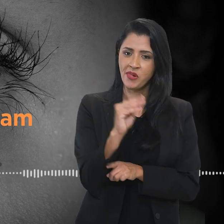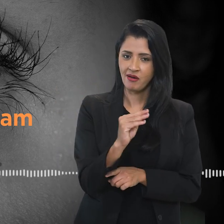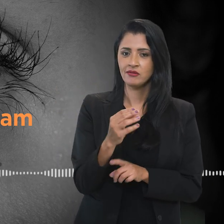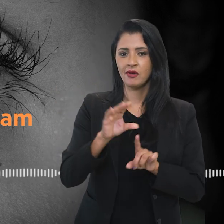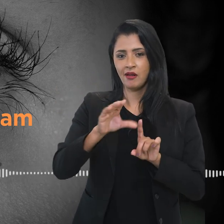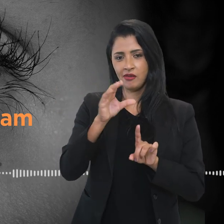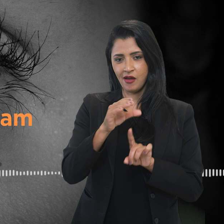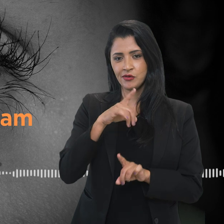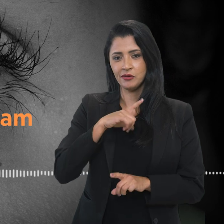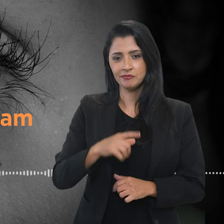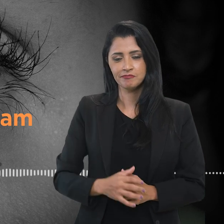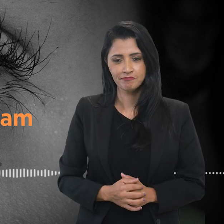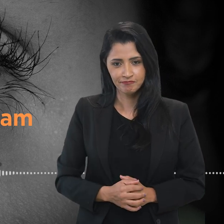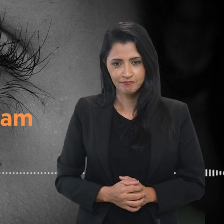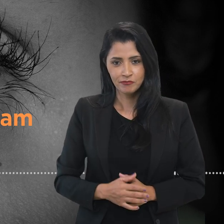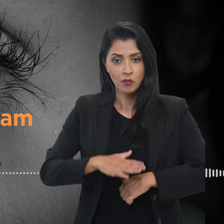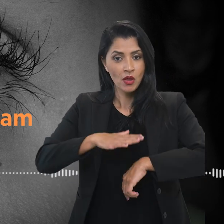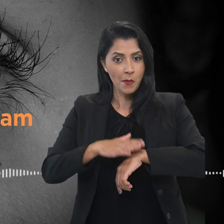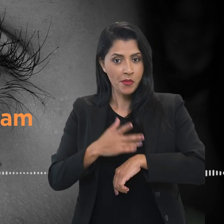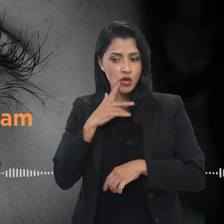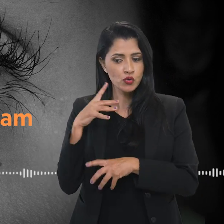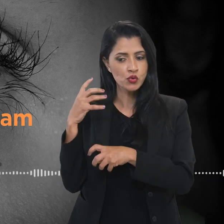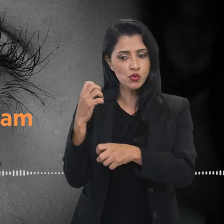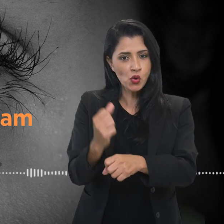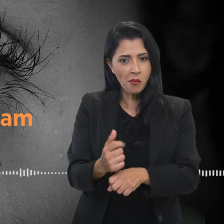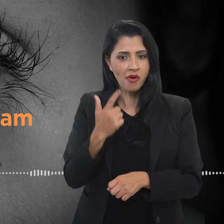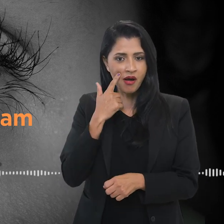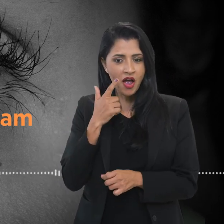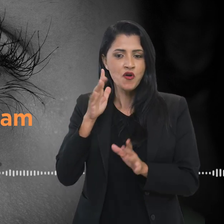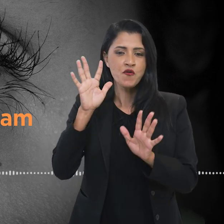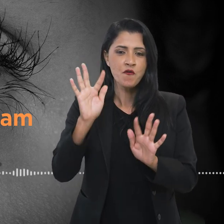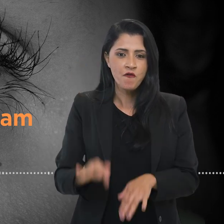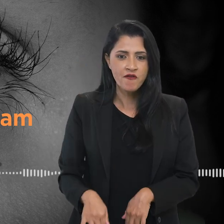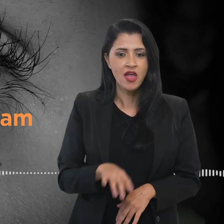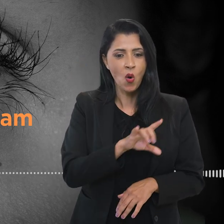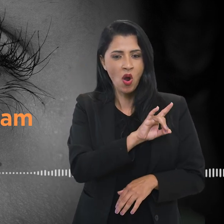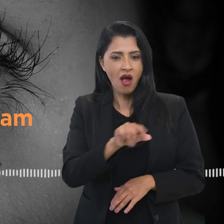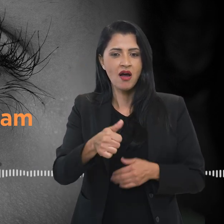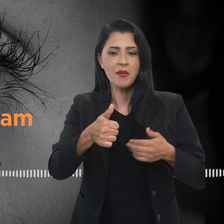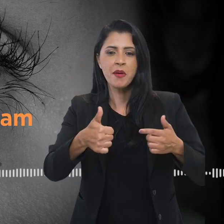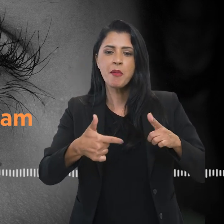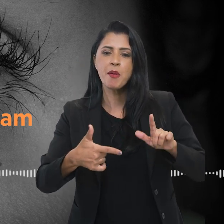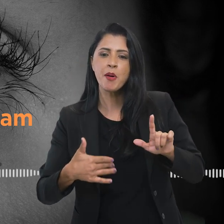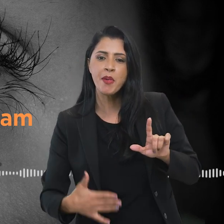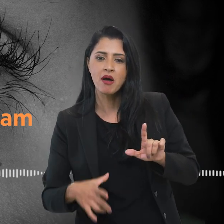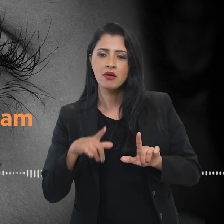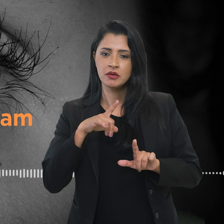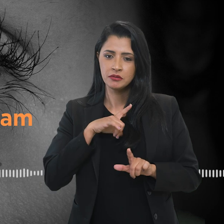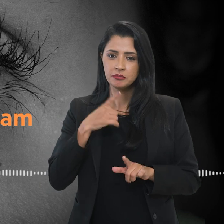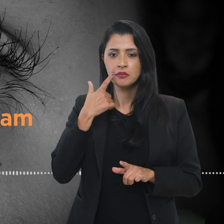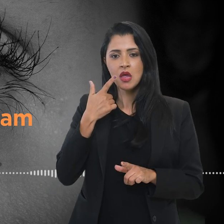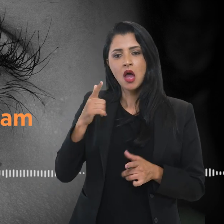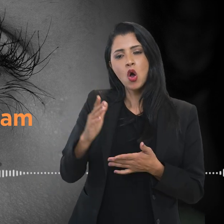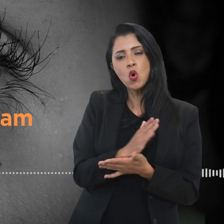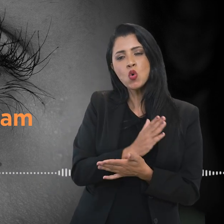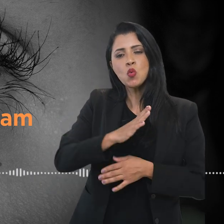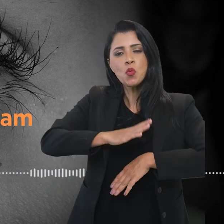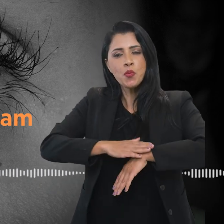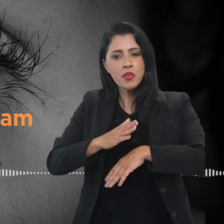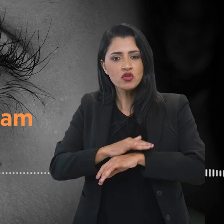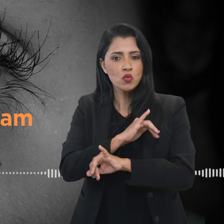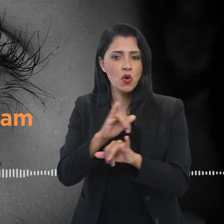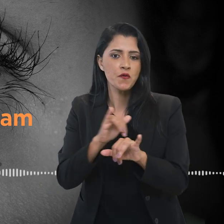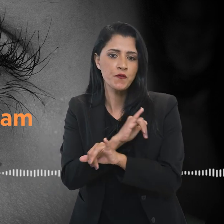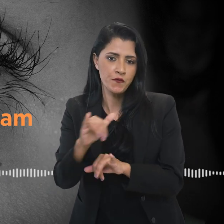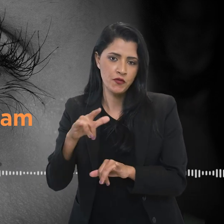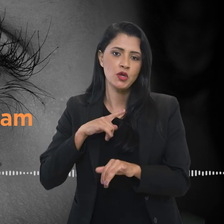calendários. Hora de fazer um breve balanço. Lá no final de cada episódio da primeira temporada, a gente dedicou alguns minutos com um